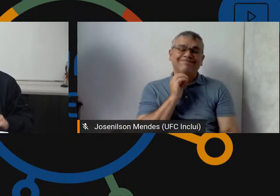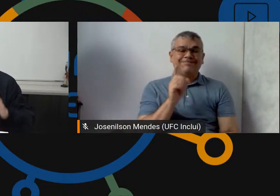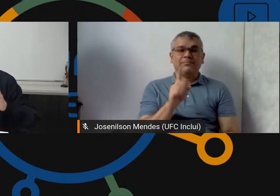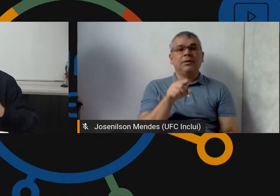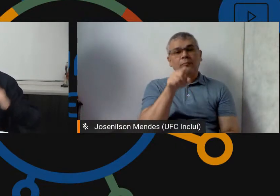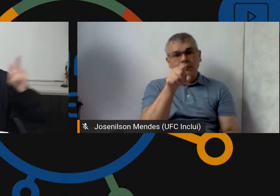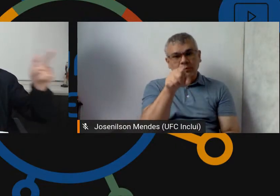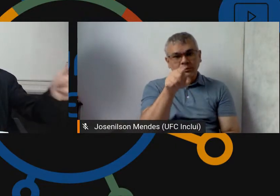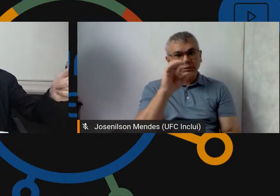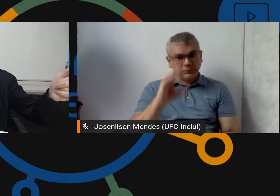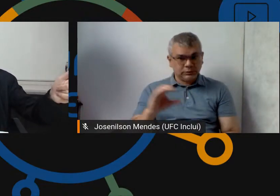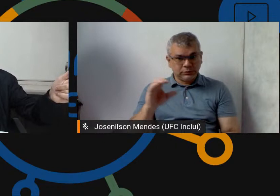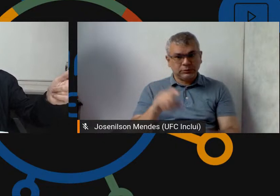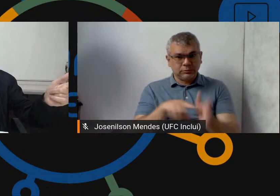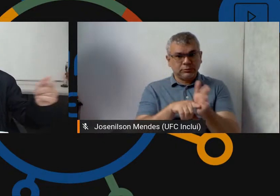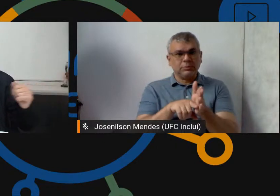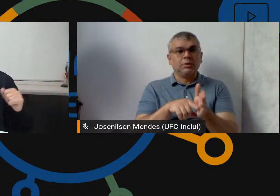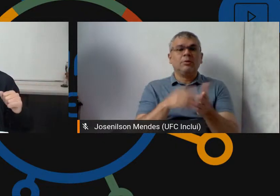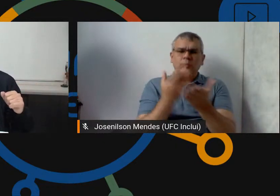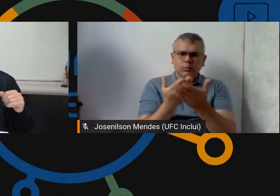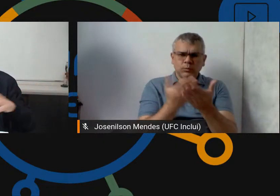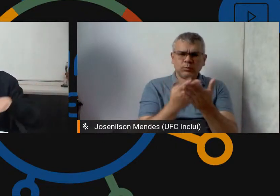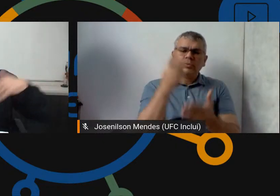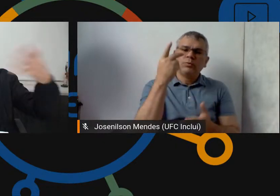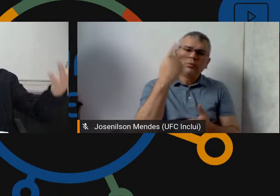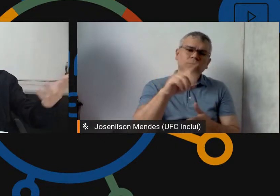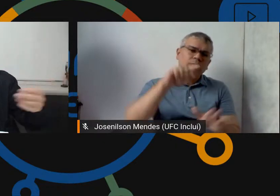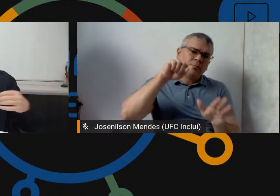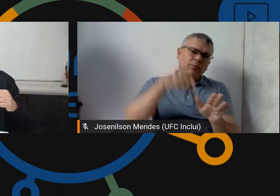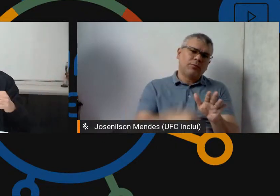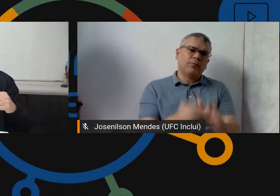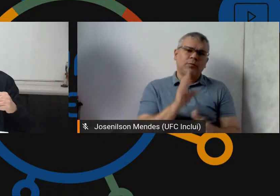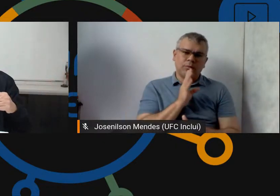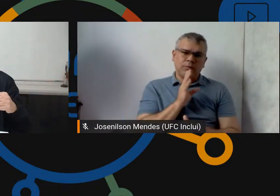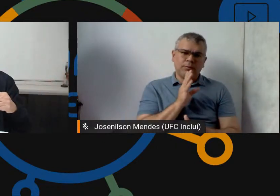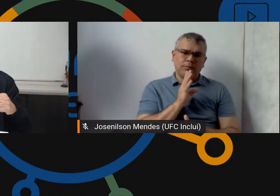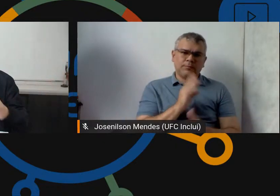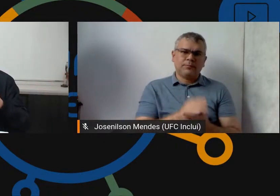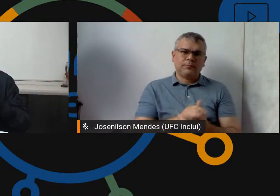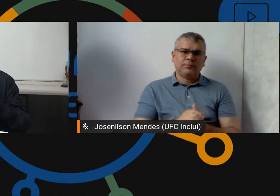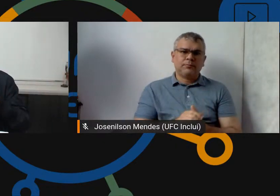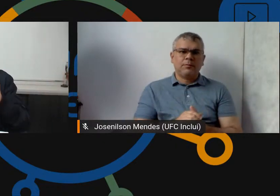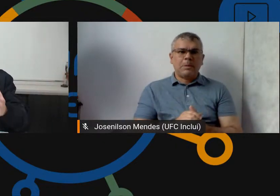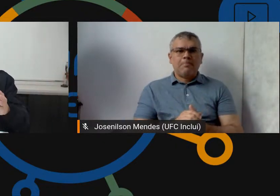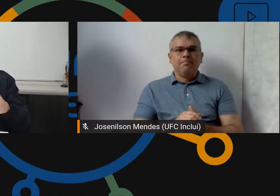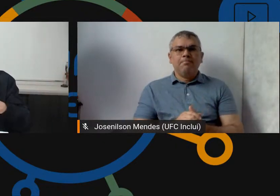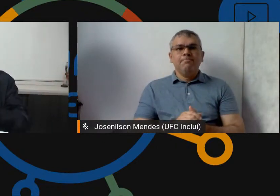ok? Você pode ir além da especialidade, evidentemente. Tem revistas que vão muito acima da especialidade,